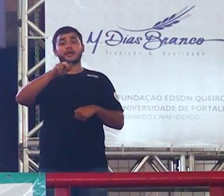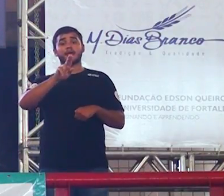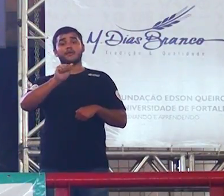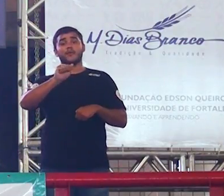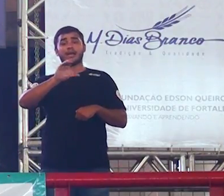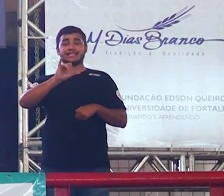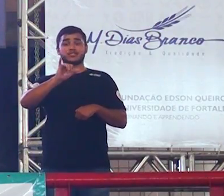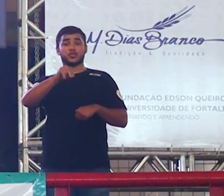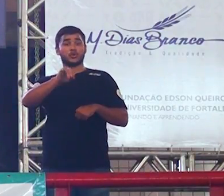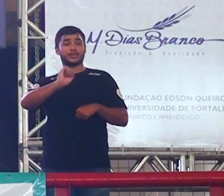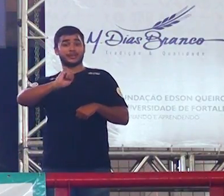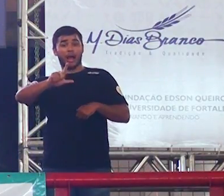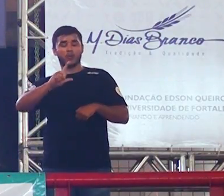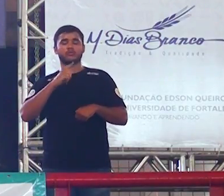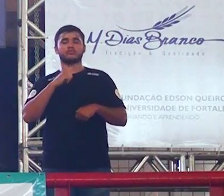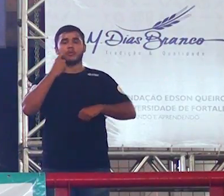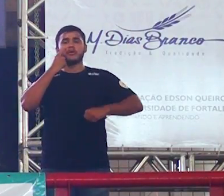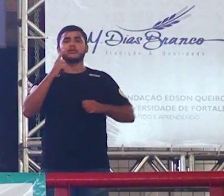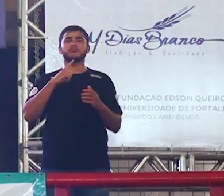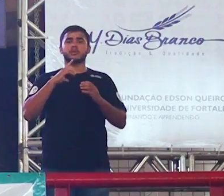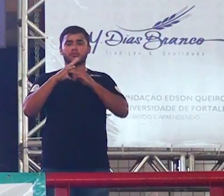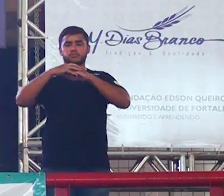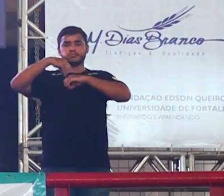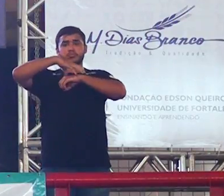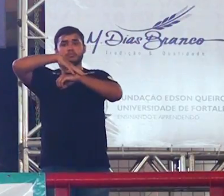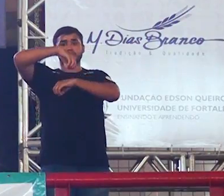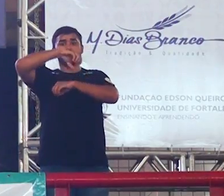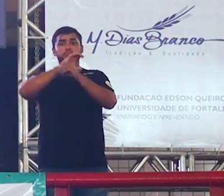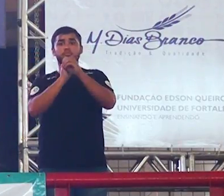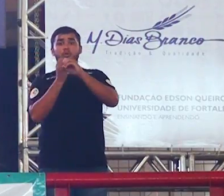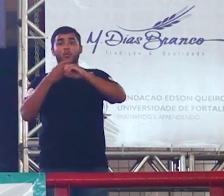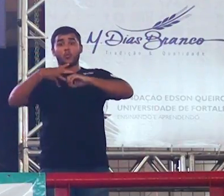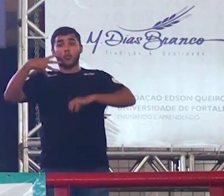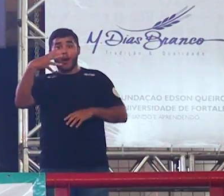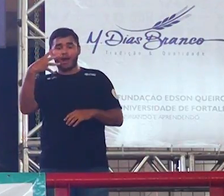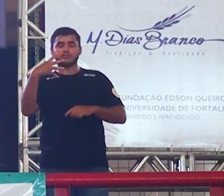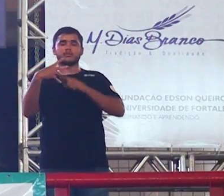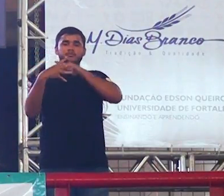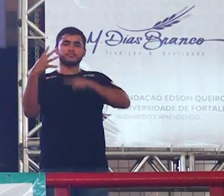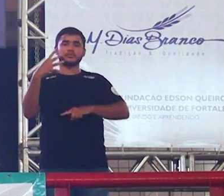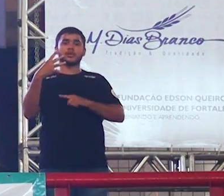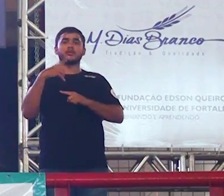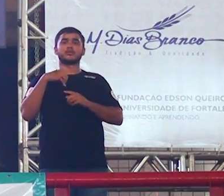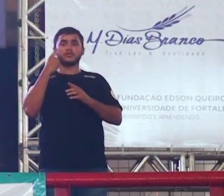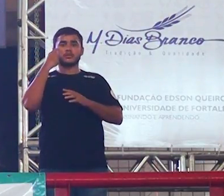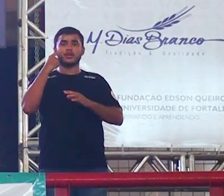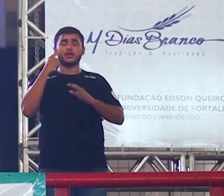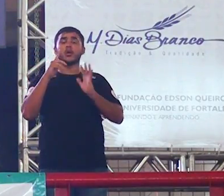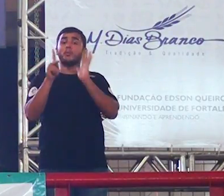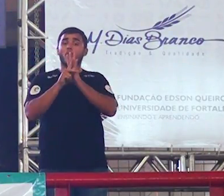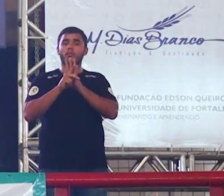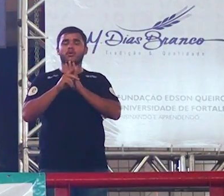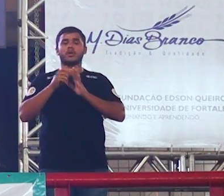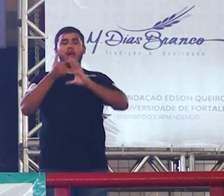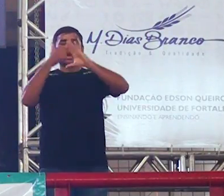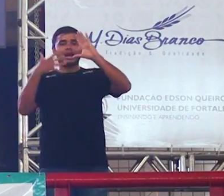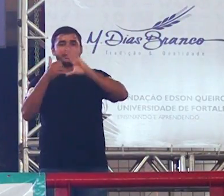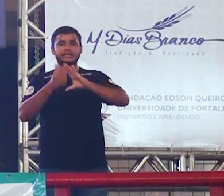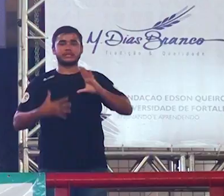equacional, formando 4 células com metade da informação genética, que vai ser quem? A